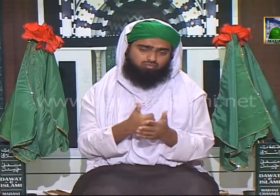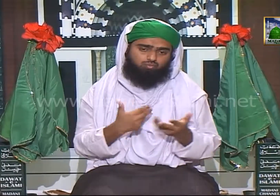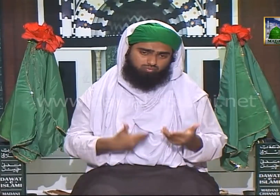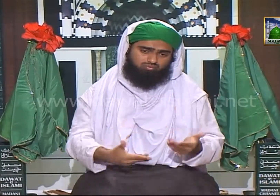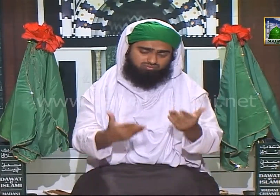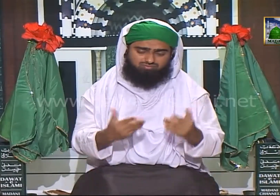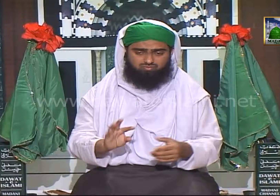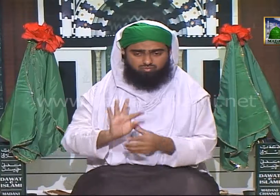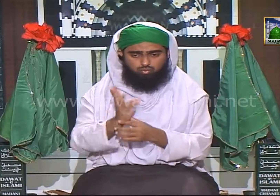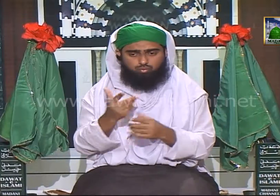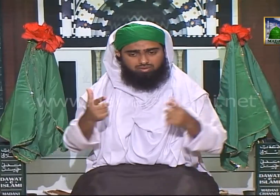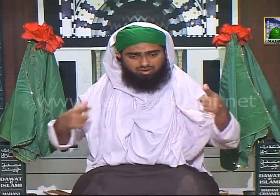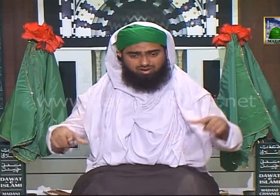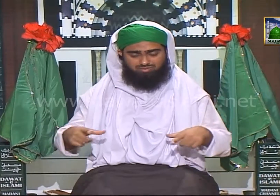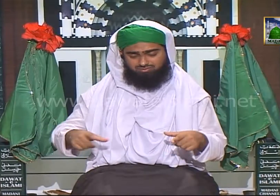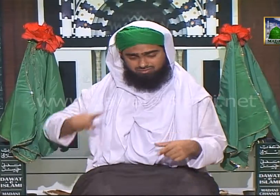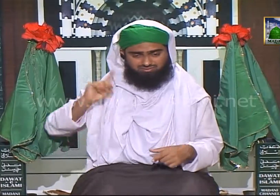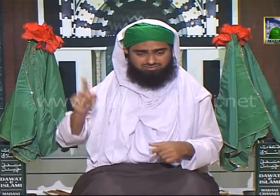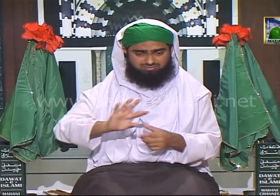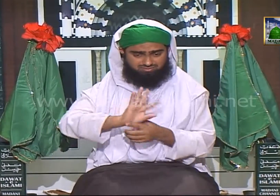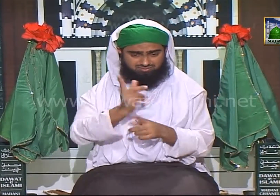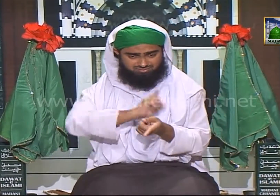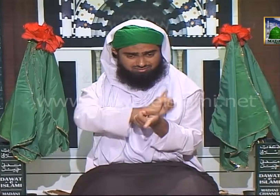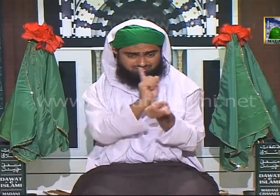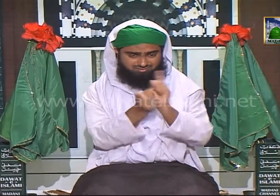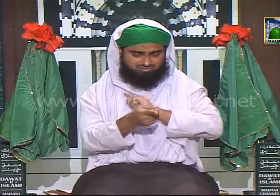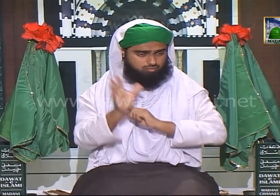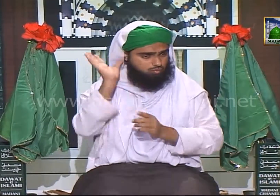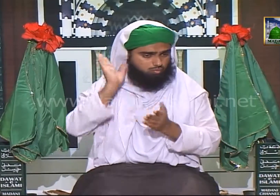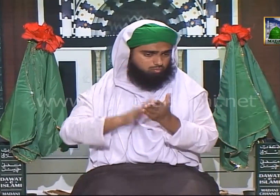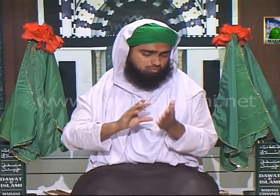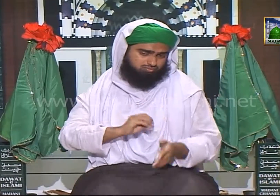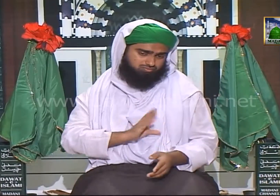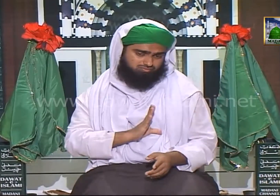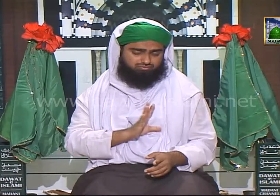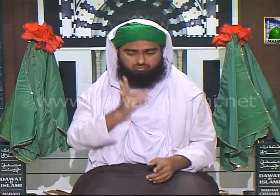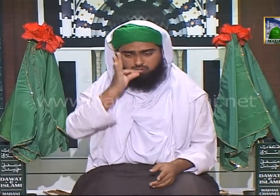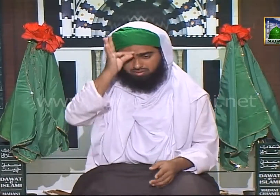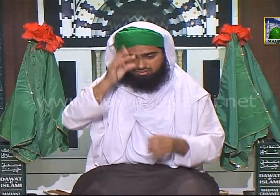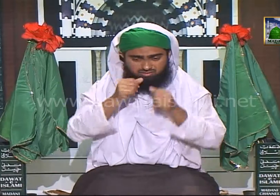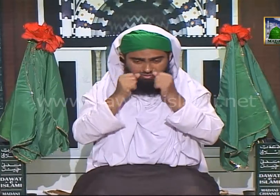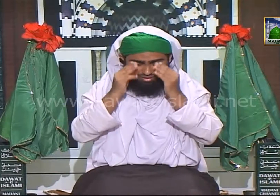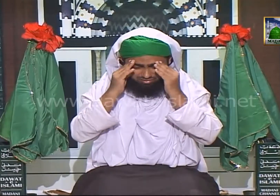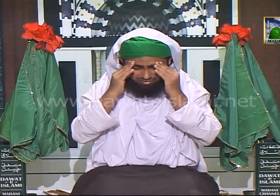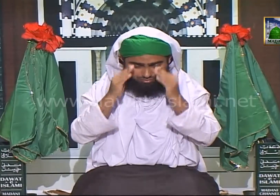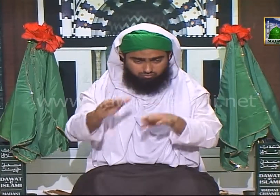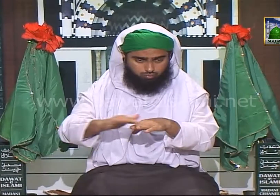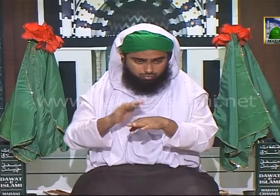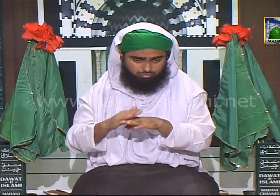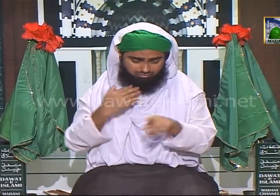خاطر، سنتوں کے سوچ کی خاطر، سرکار مدینہ صلی اللہ تعالیٰ علیہ وسلم کی محبت کی خاطر اگر کسی کو آپ دعوت اسلامی کے